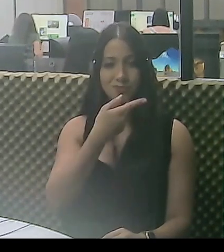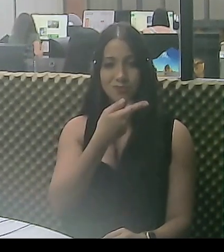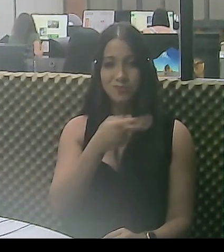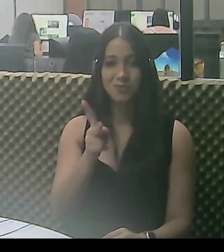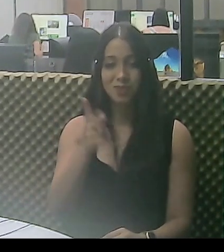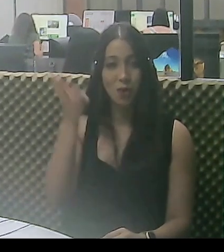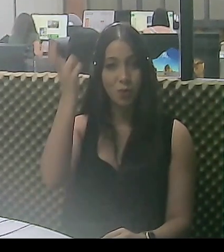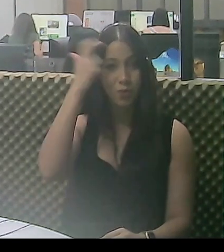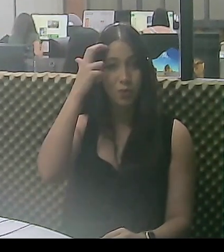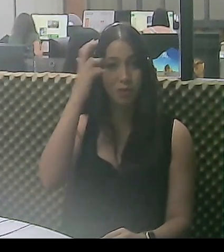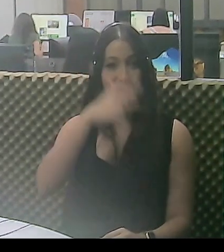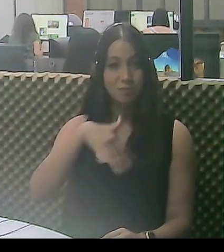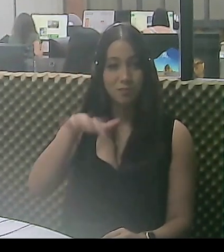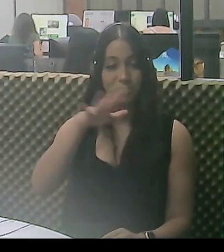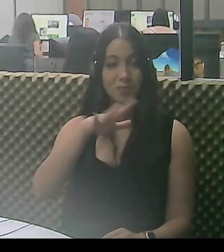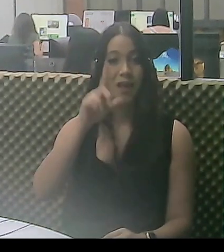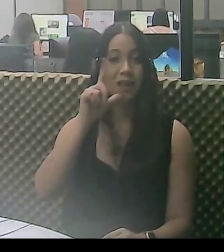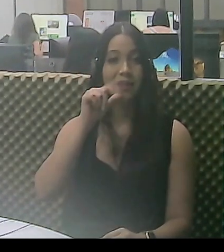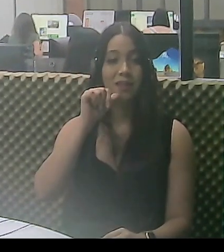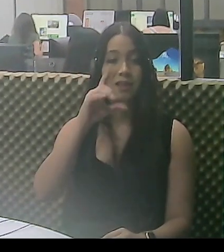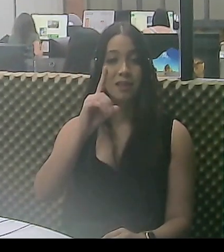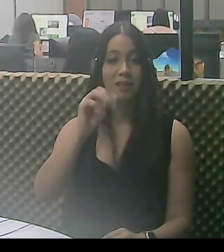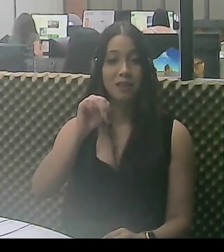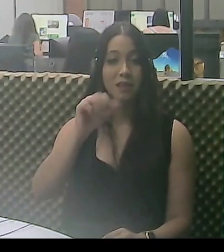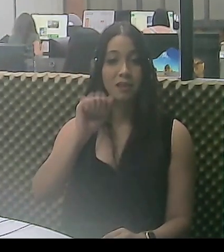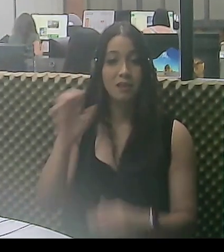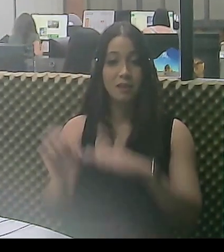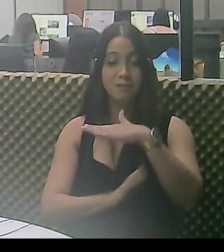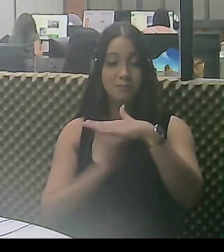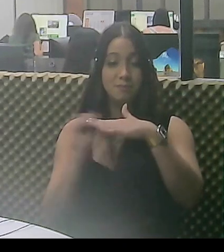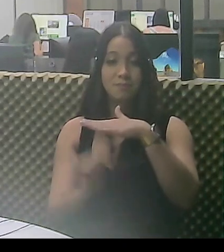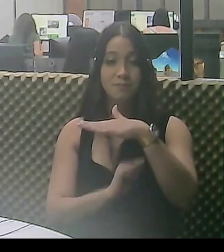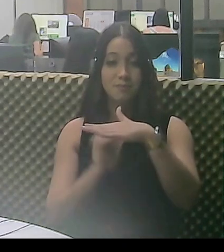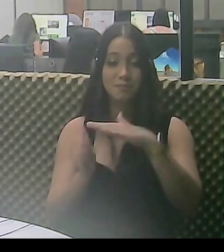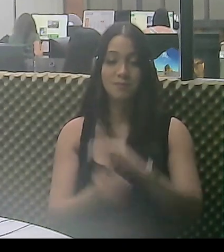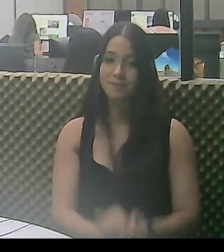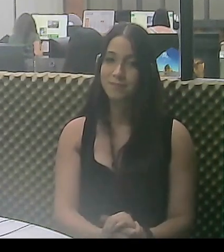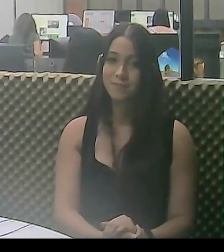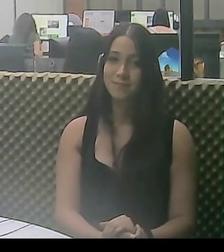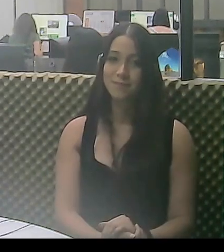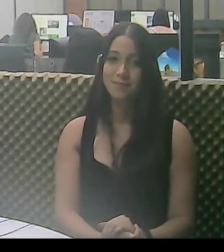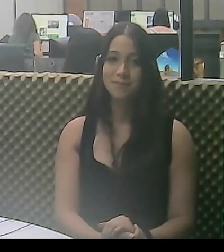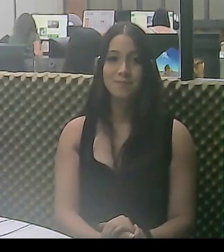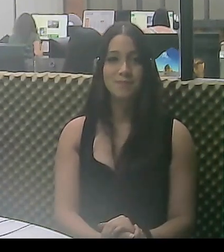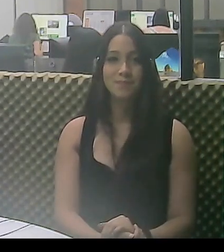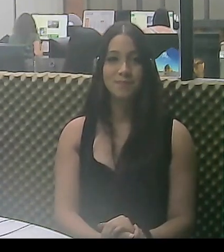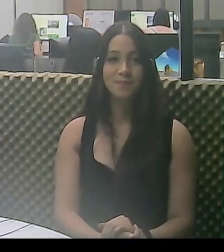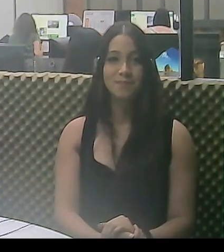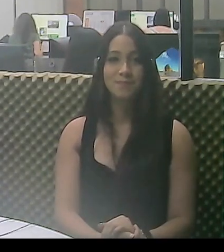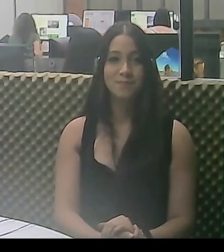espaço cultural do Departamento Municipal de Água e Esgoto, DEMAI.